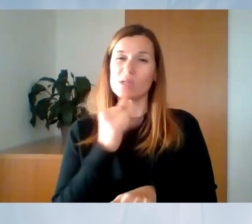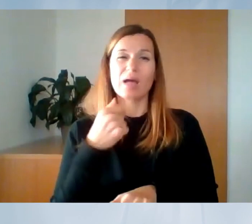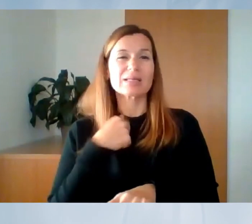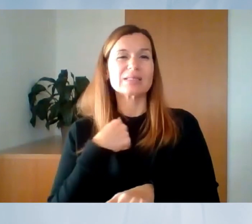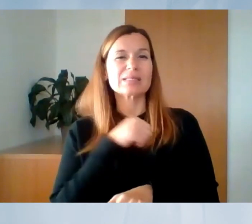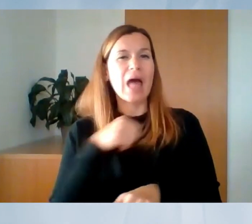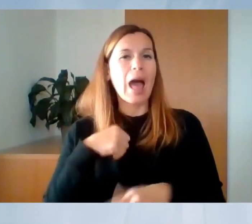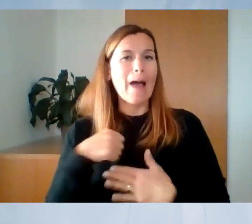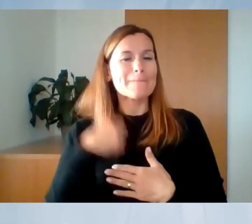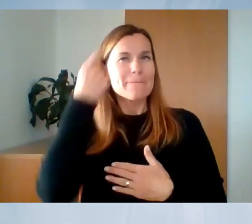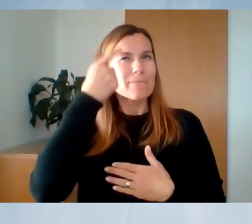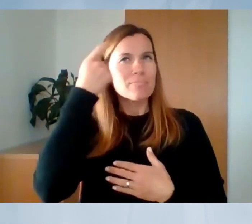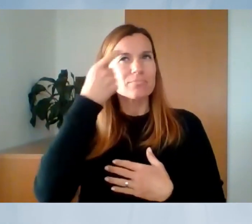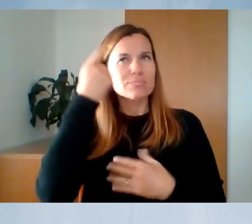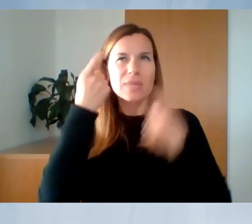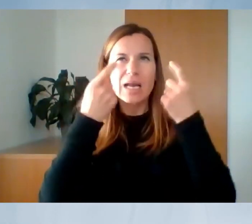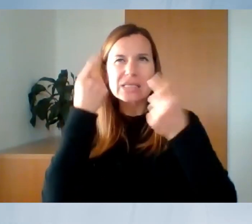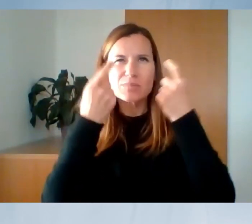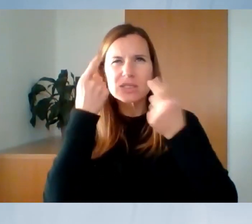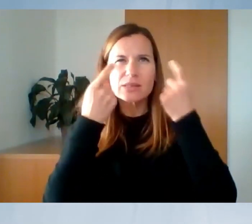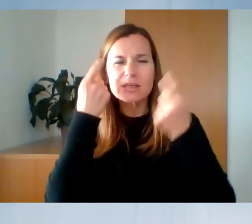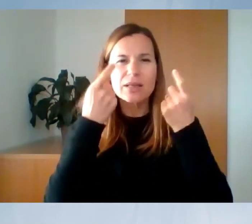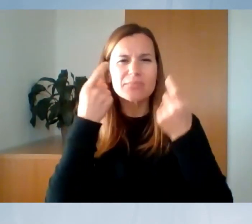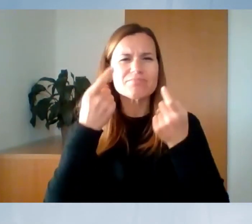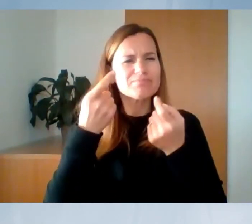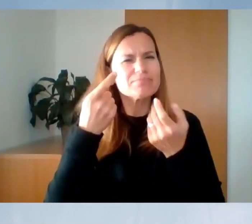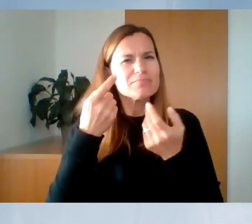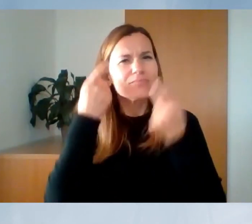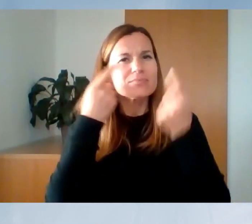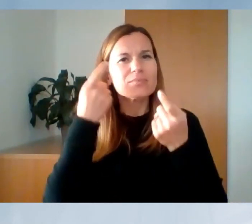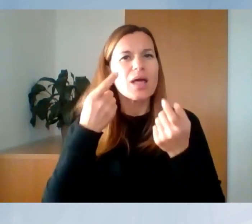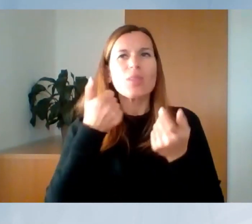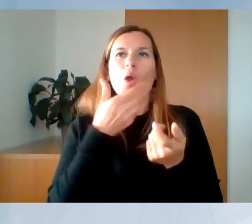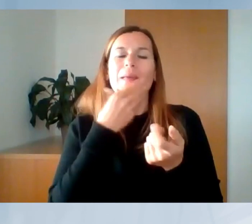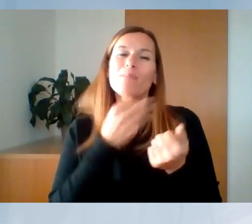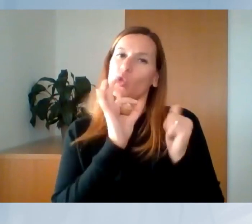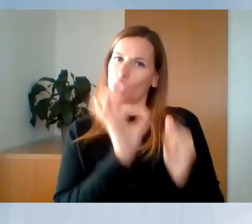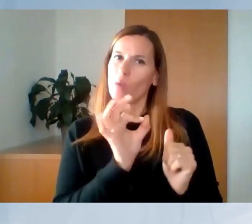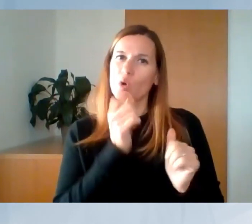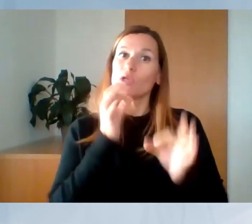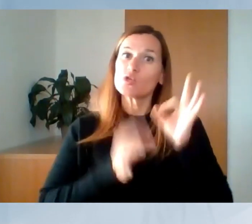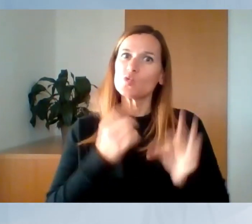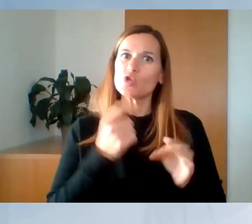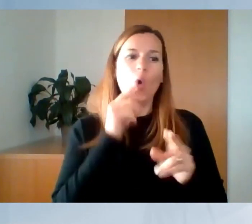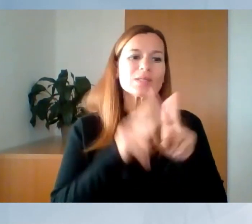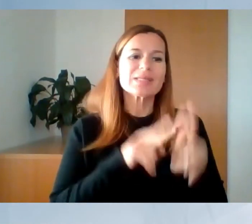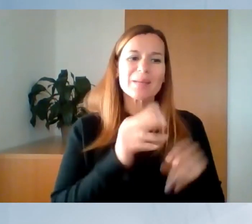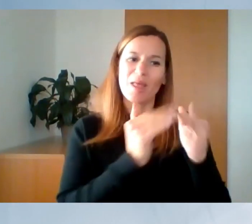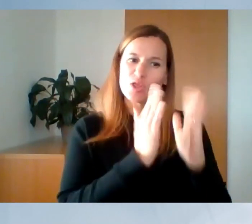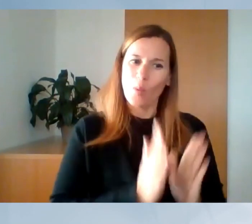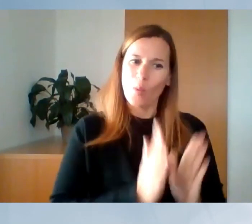zase v možganih izbrska v spominu to lepo, dobro izkušnjo oskrbe